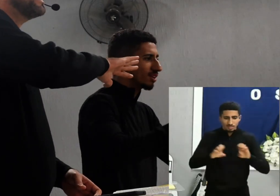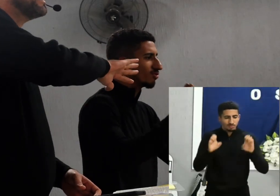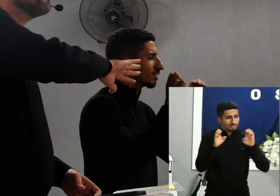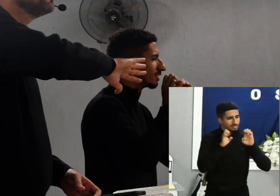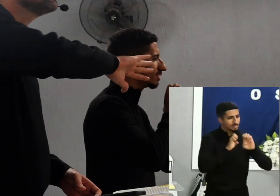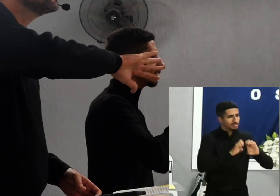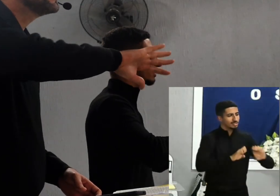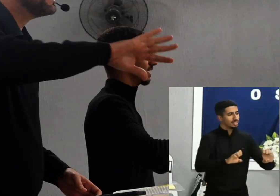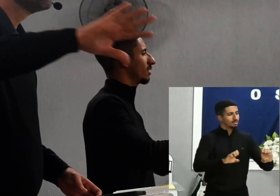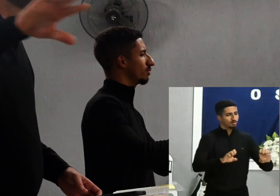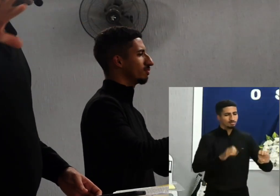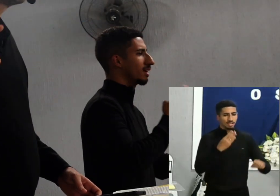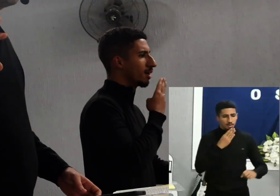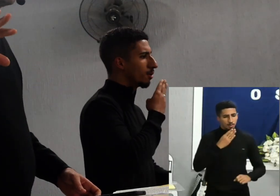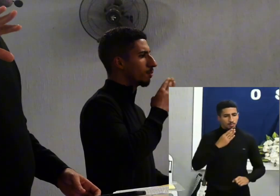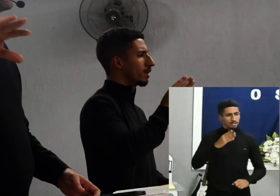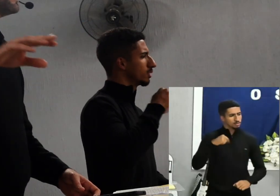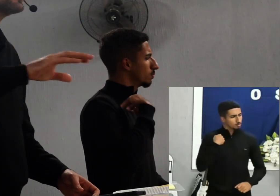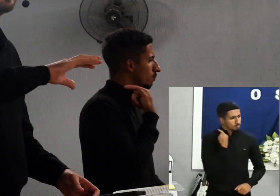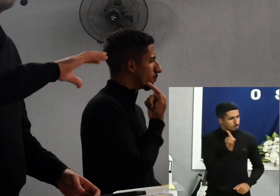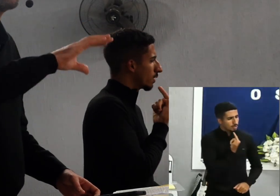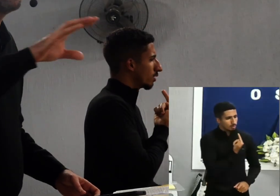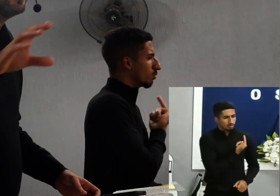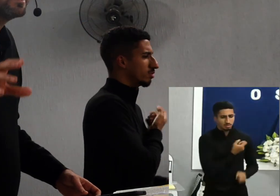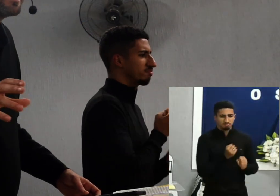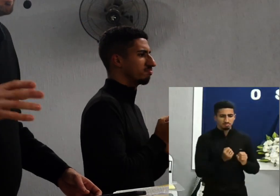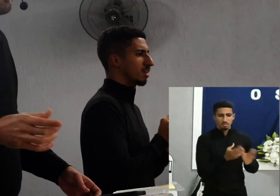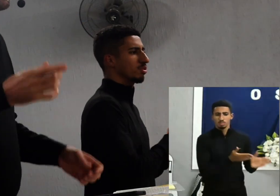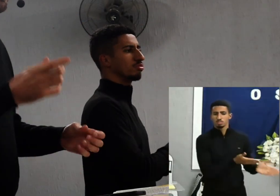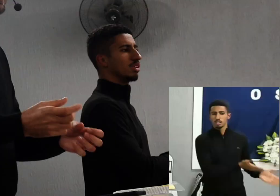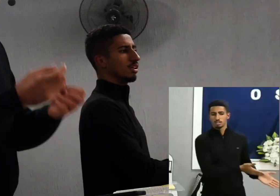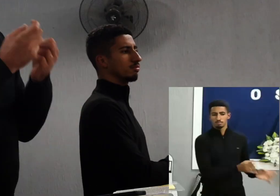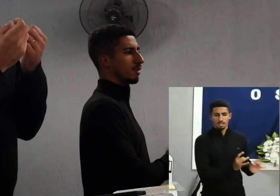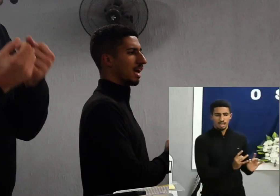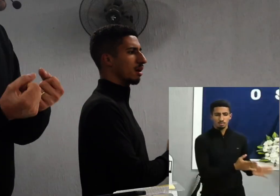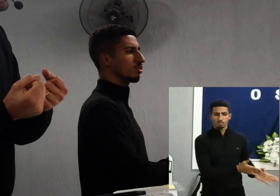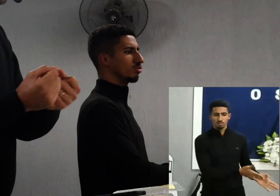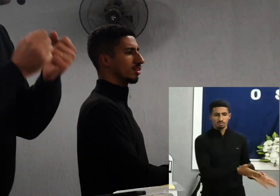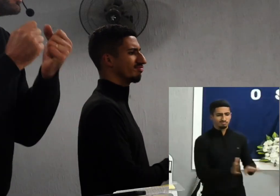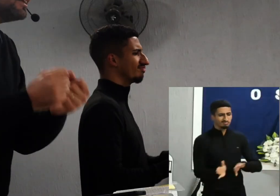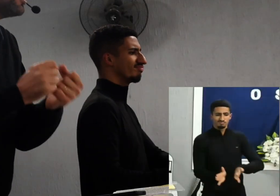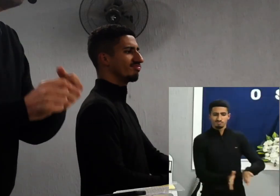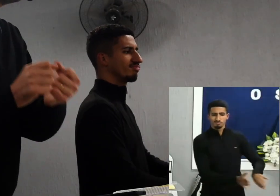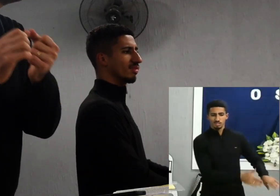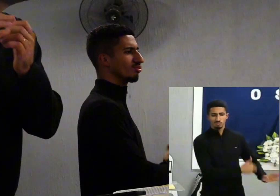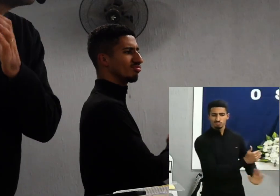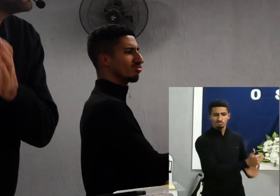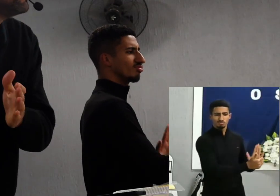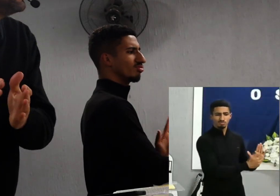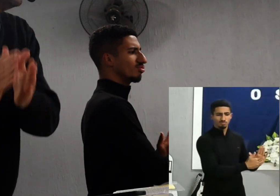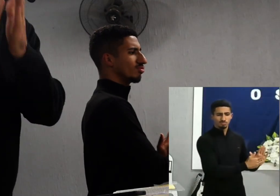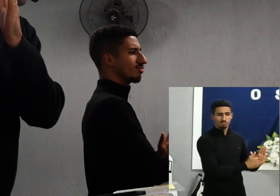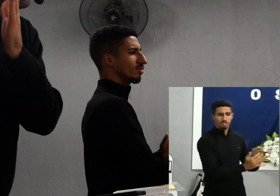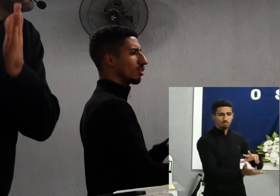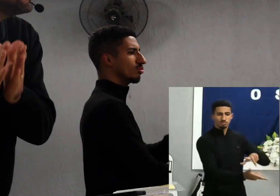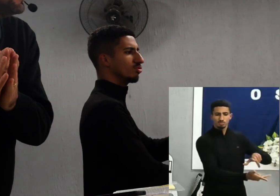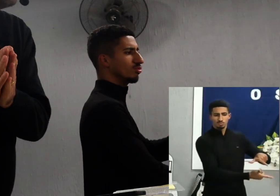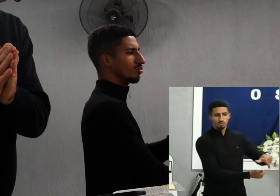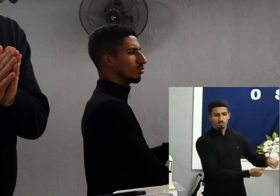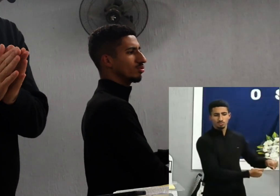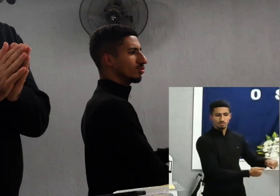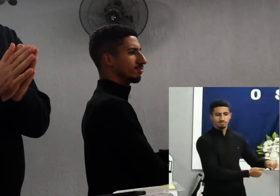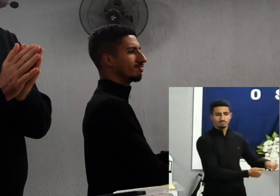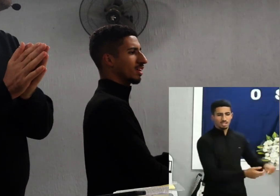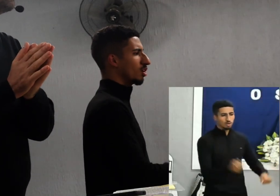chama a abandonarmos essas coisas. As tradições. Mas é uma tradição. Sim, é uma tradição